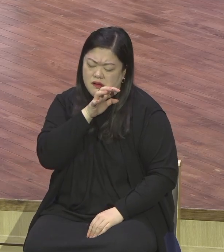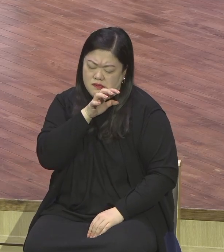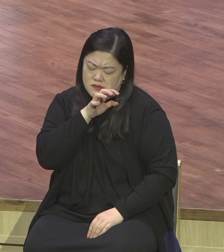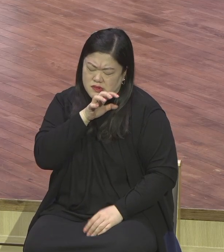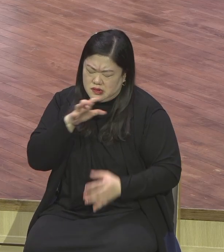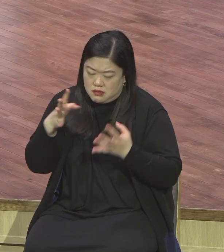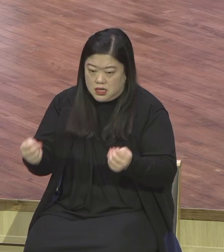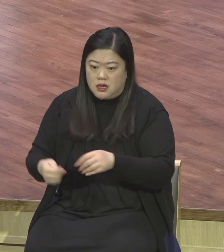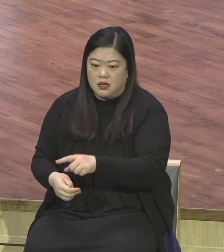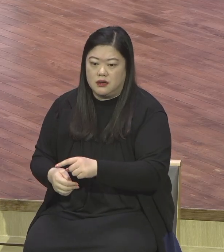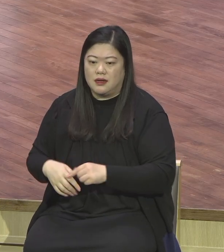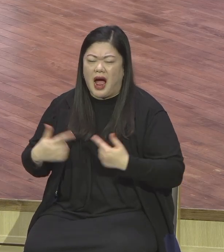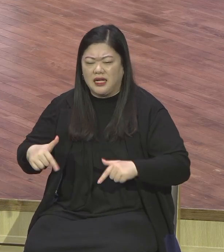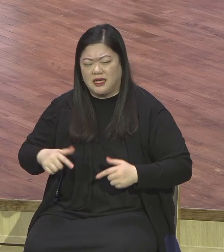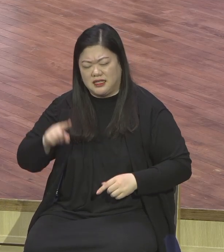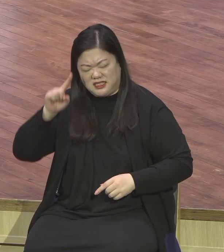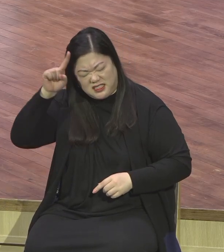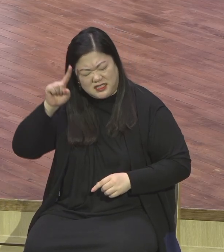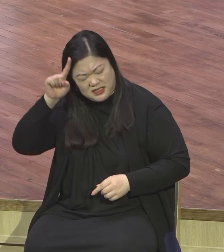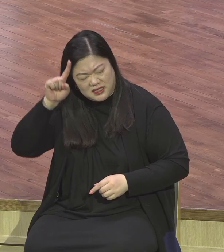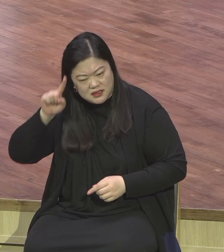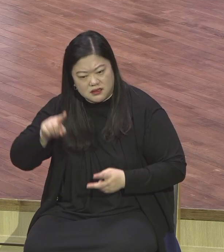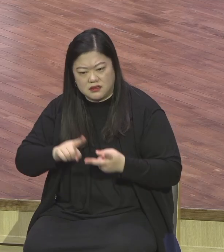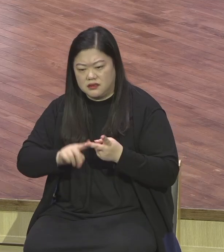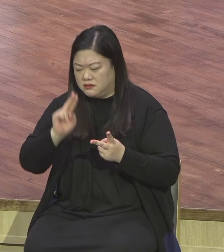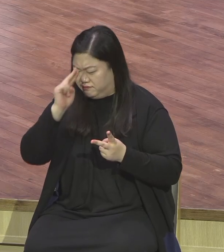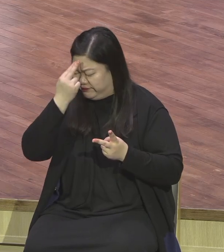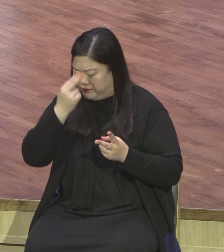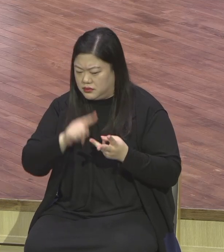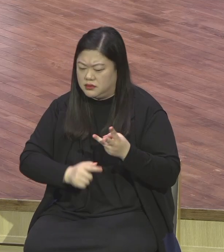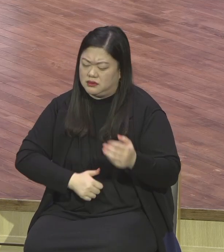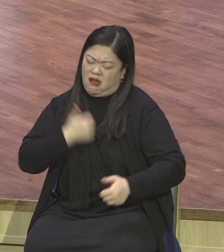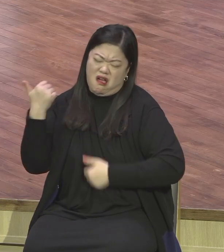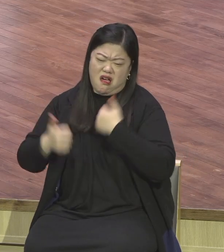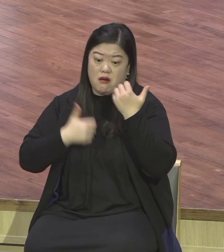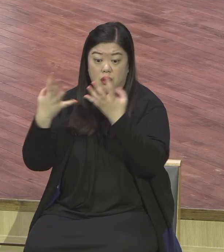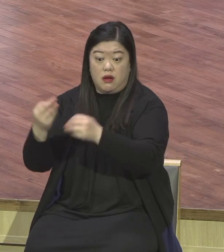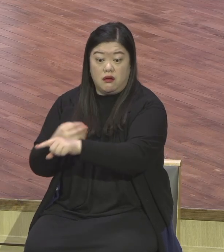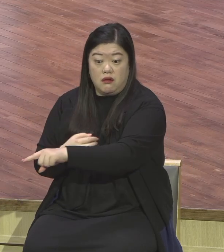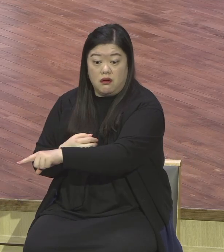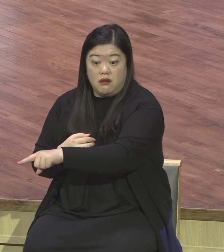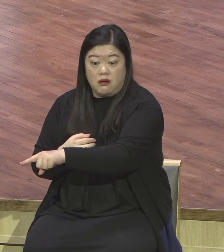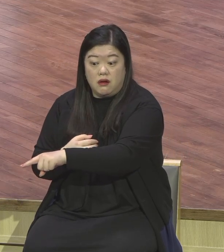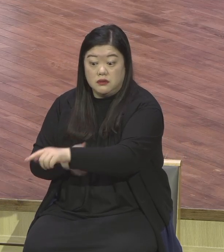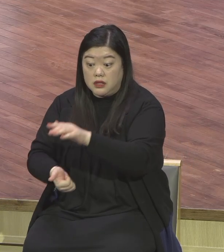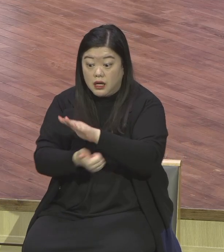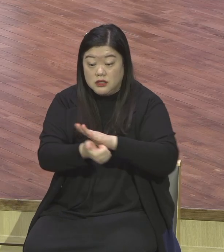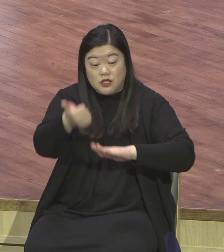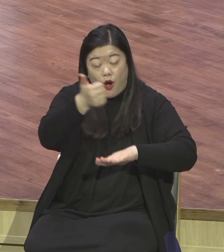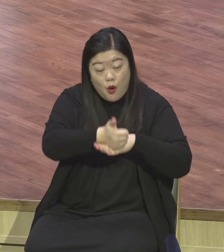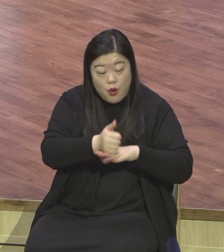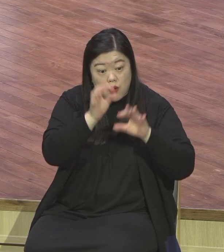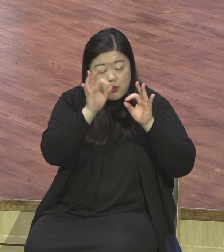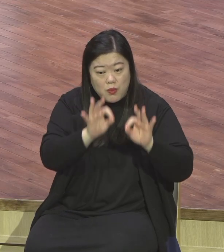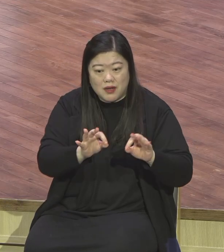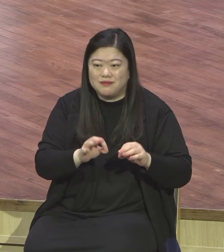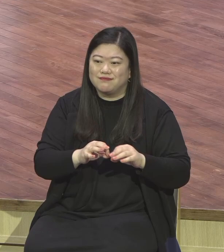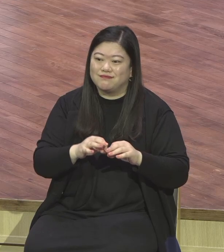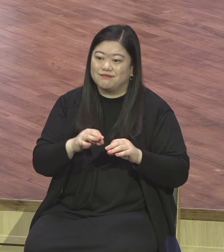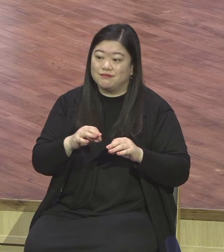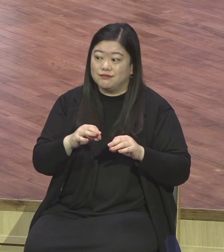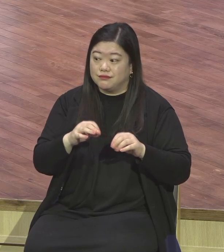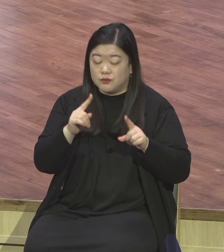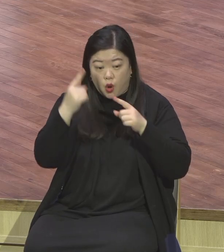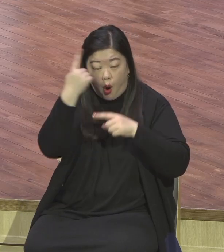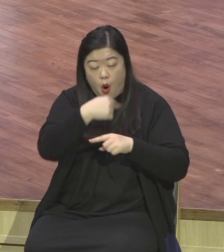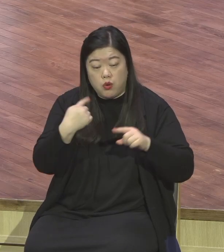다 짜증내고 화내고 싸우고 분장하기 체질이야 체질 근데 성공한 사람들은 치유가 돼가지고 감사가